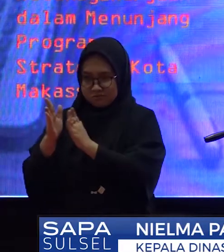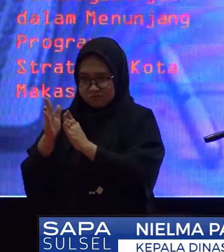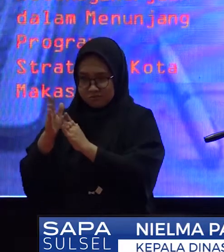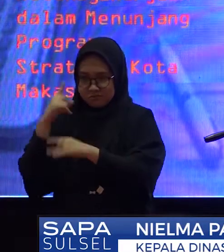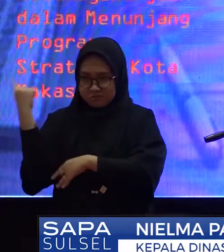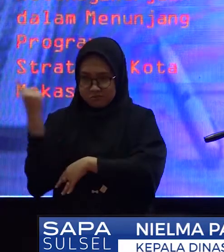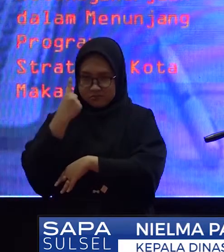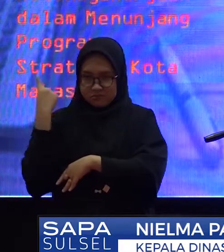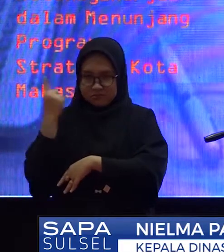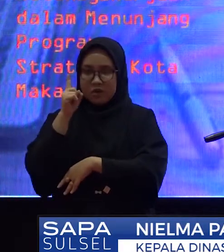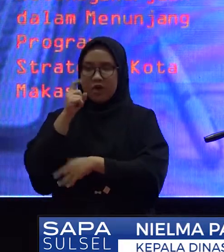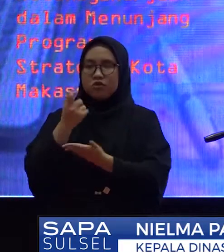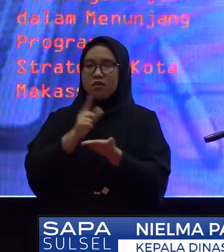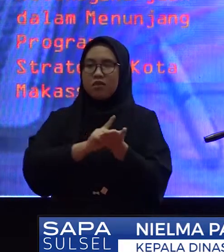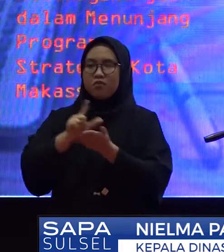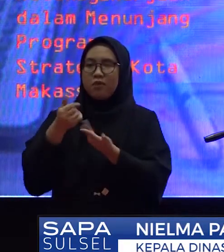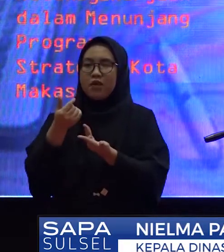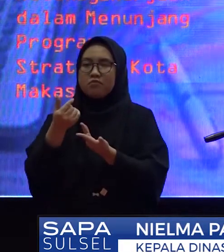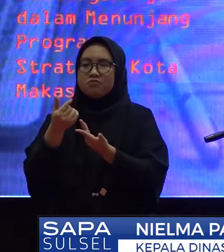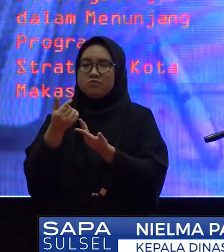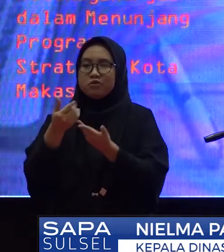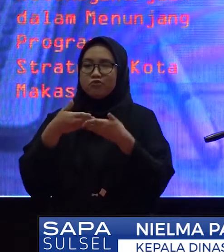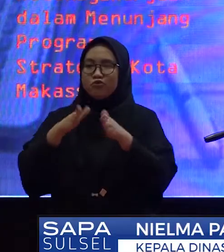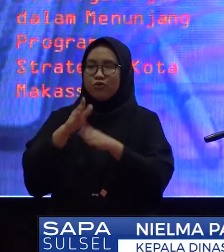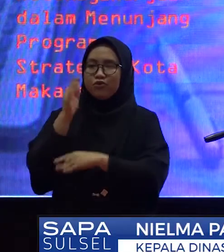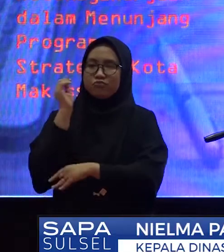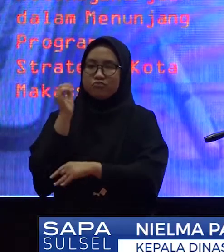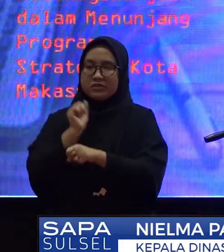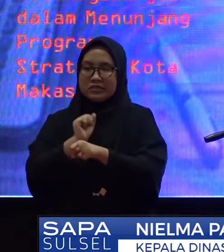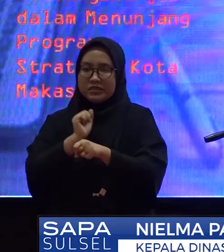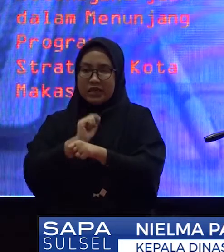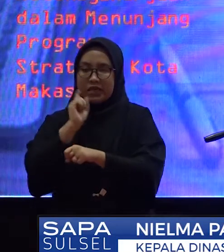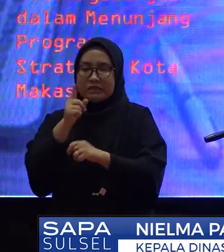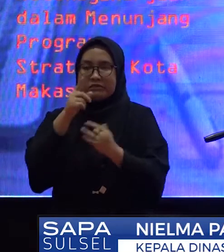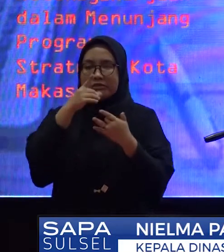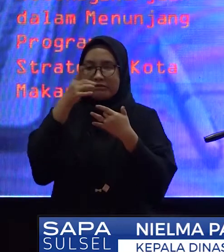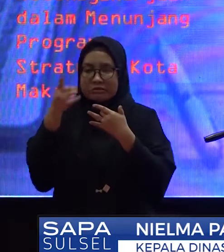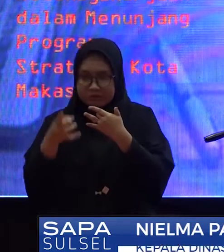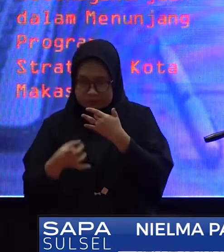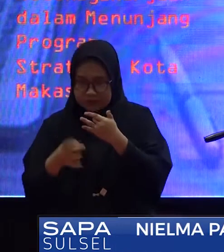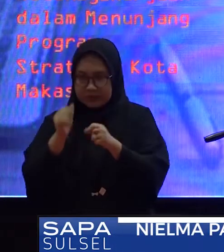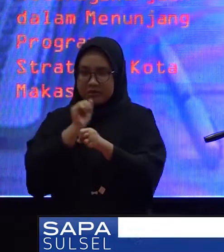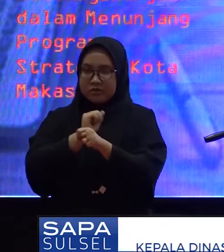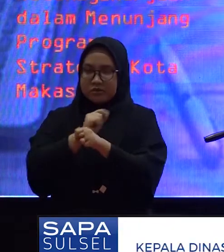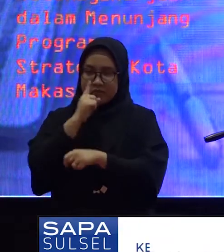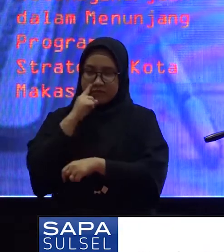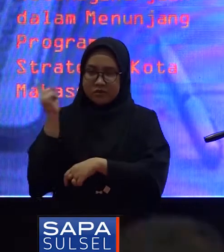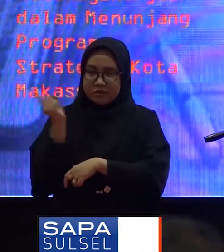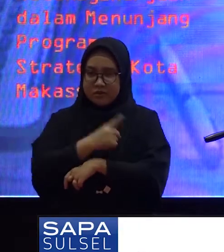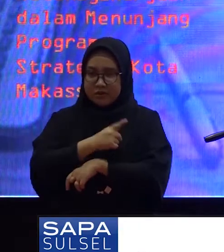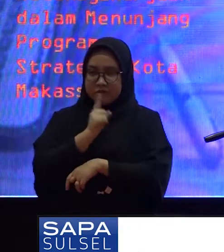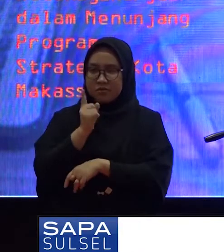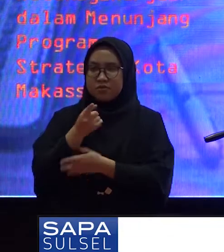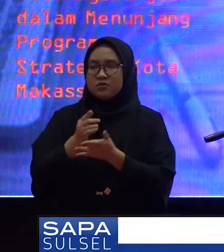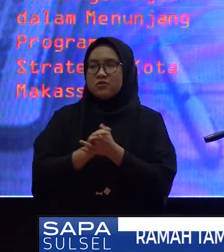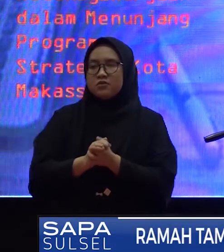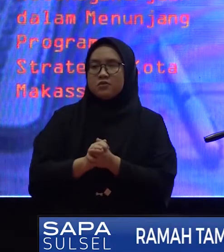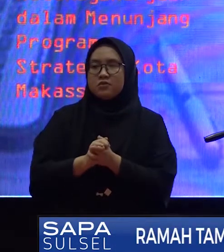kemudian Wajib Lapor lowongan kerja kemudian syarat-syarat kerja pencatatan Serikat dan